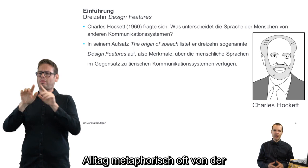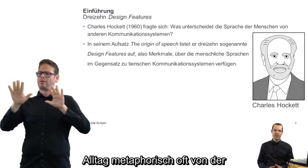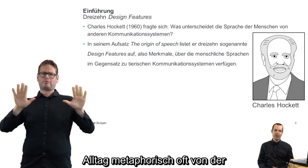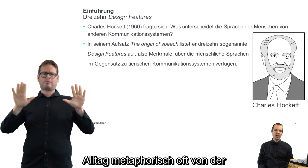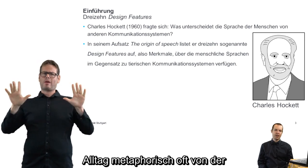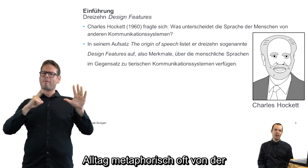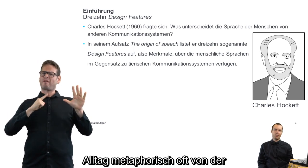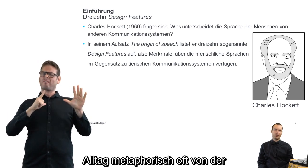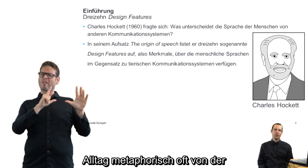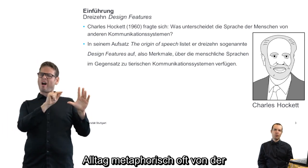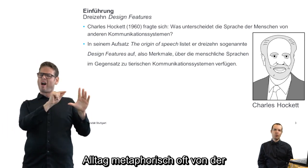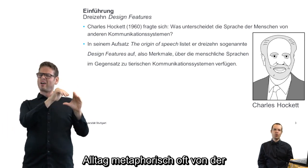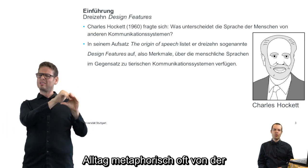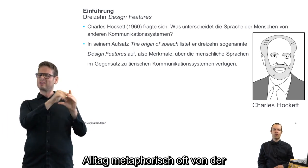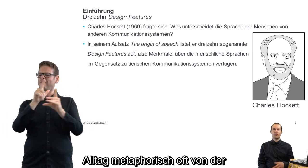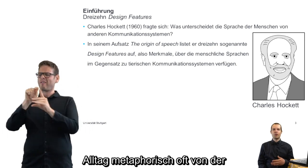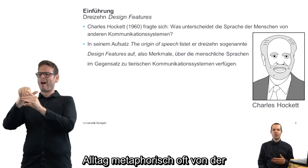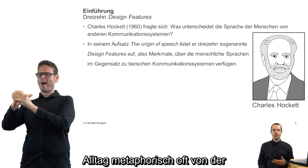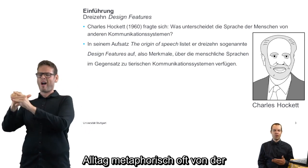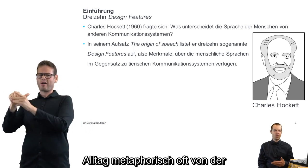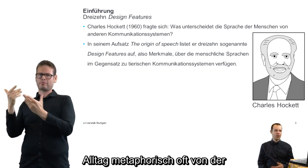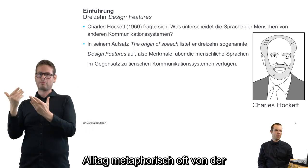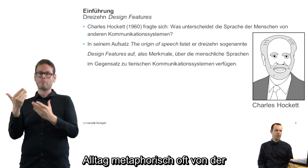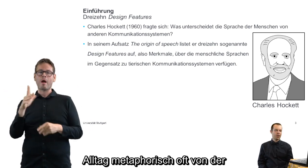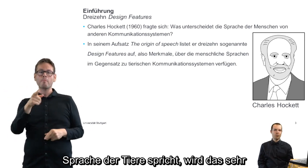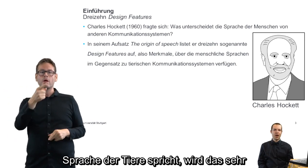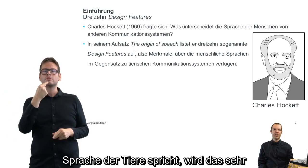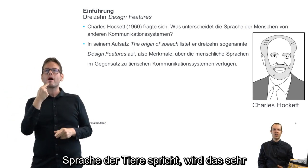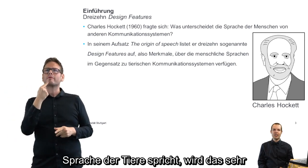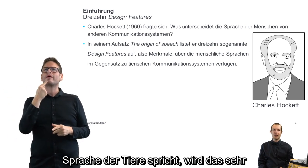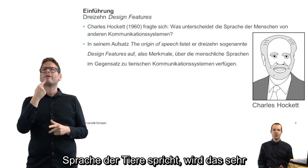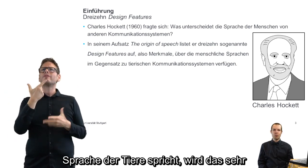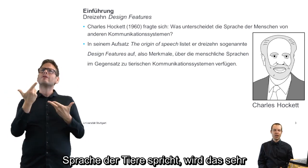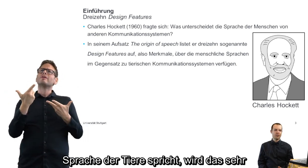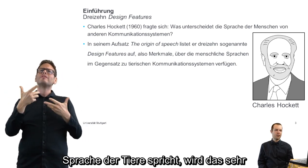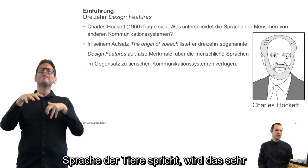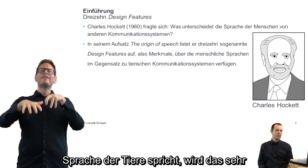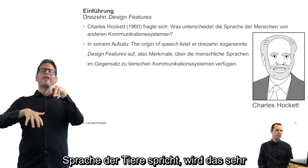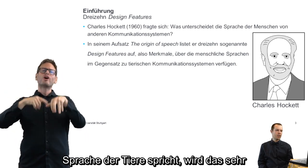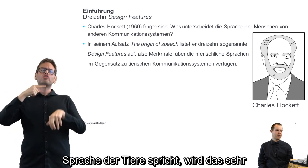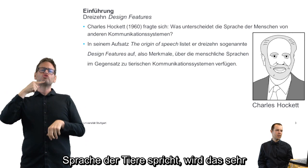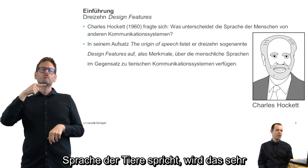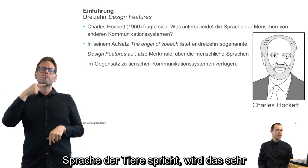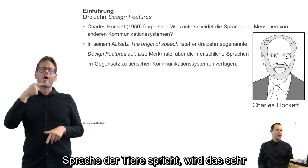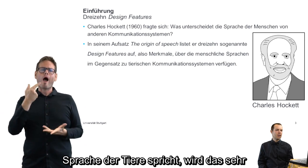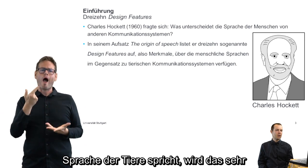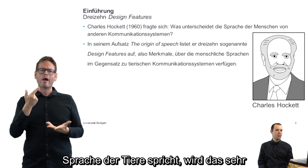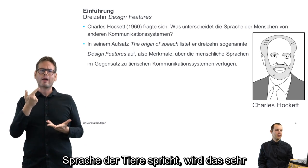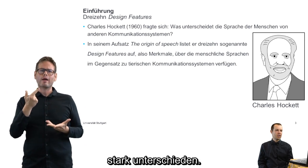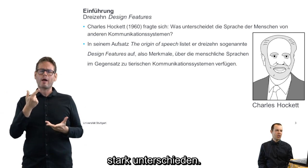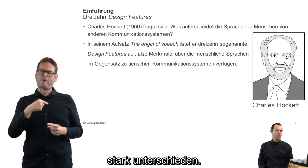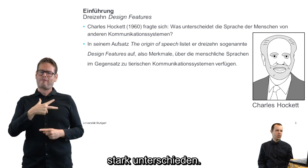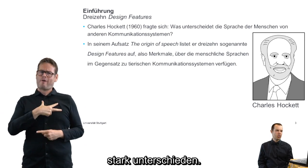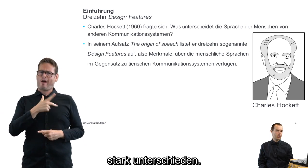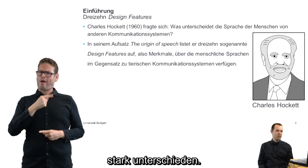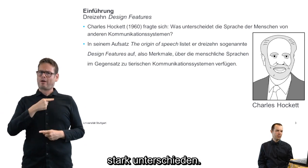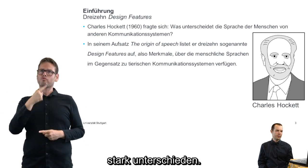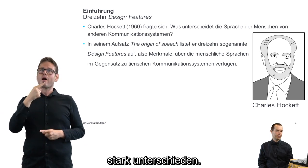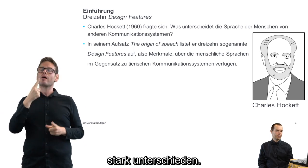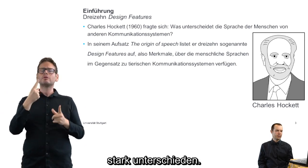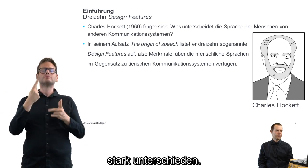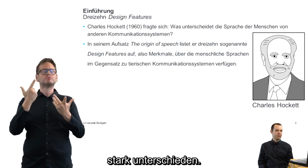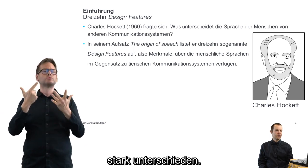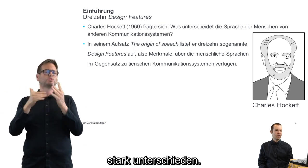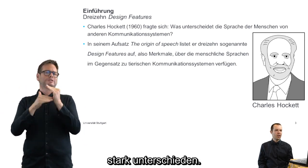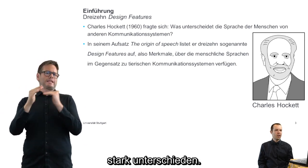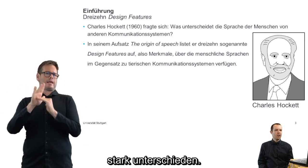Auch wenn man im Alltag metaphorisch oft von der Sprache der Tiere spricht, wird das sehr stark unterschieden.